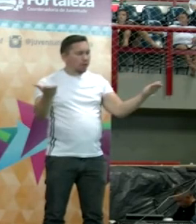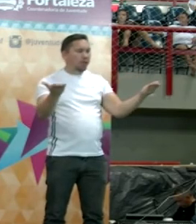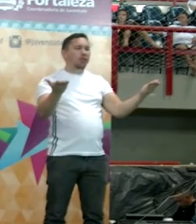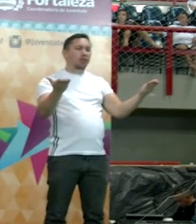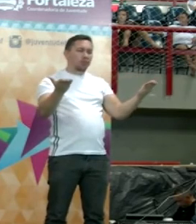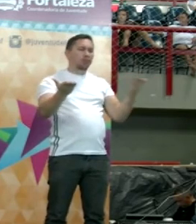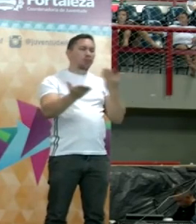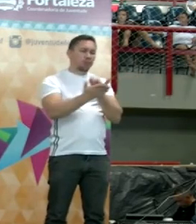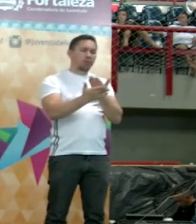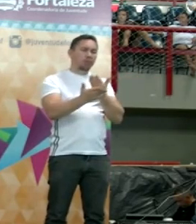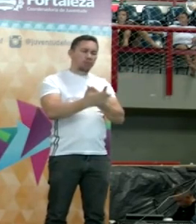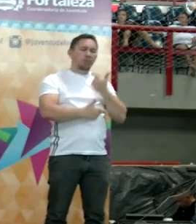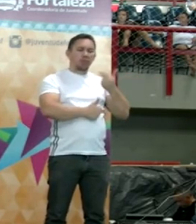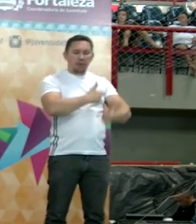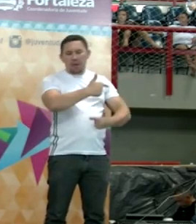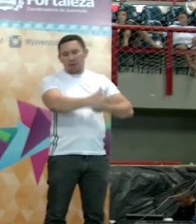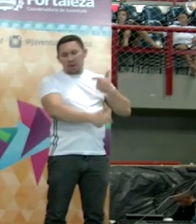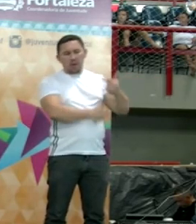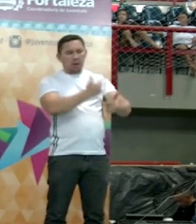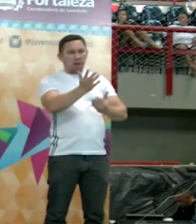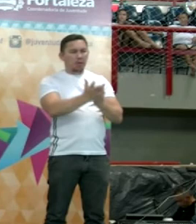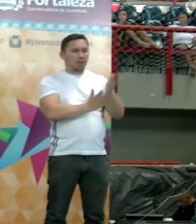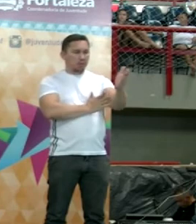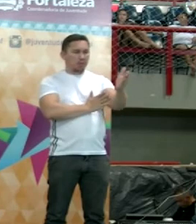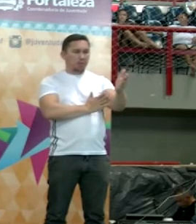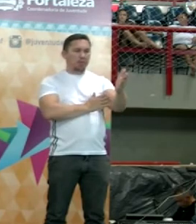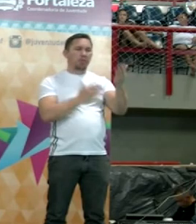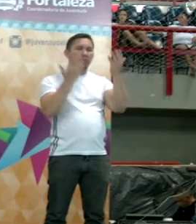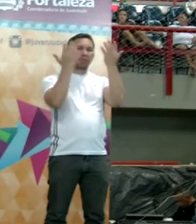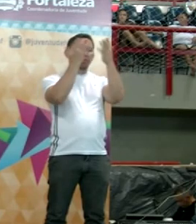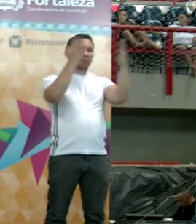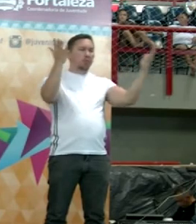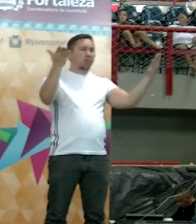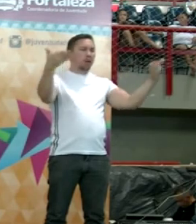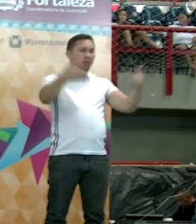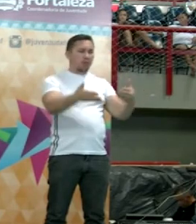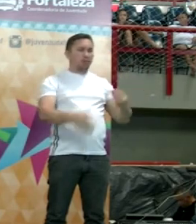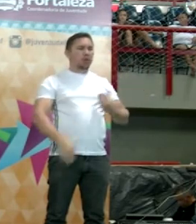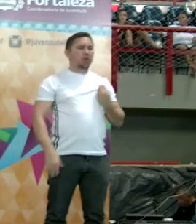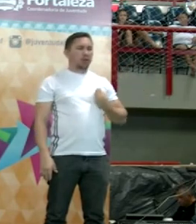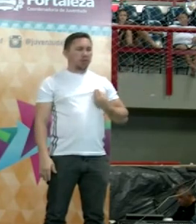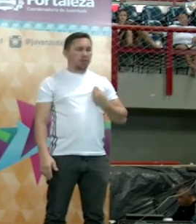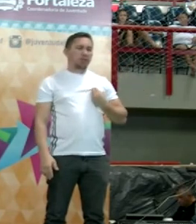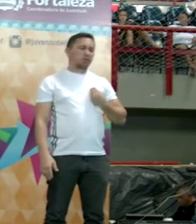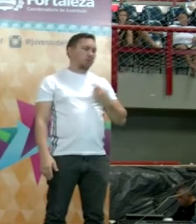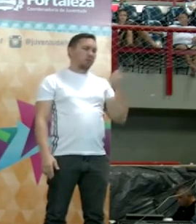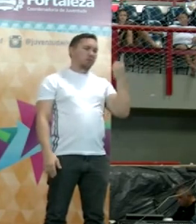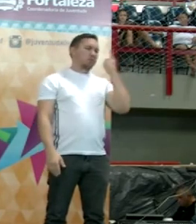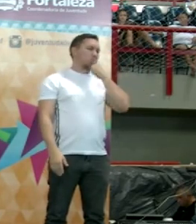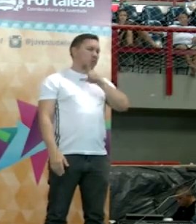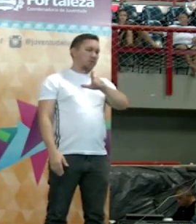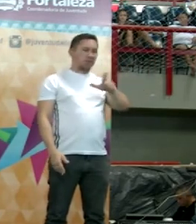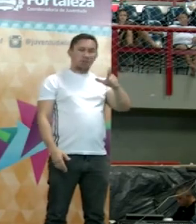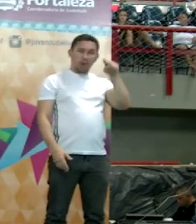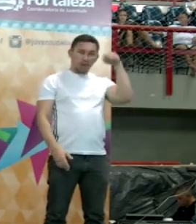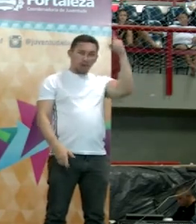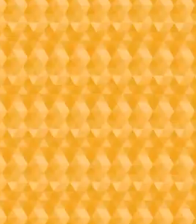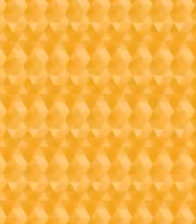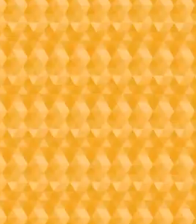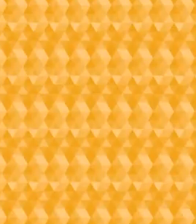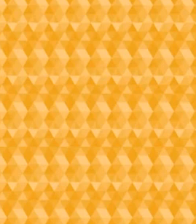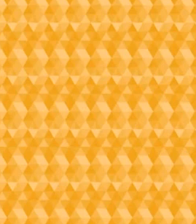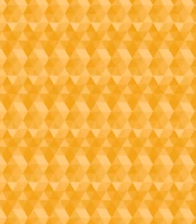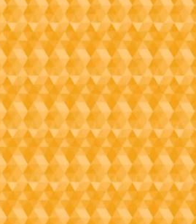sorte nessa caminhada que vocês estão tendo. E ó, parabéns por estarem aqui hoje, tá? Sucesso a todos aí, até a próxima.